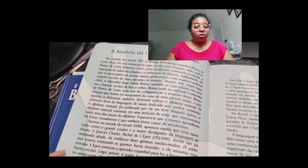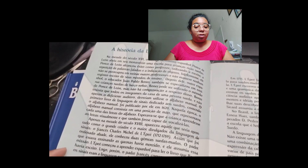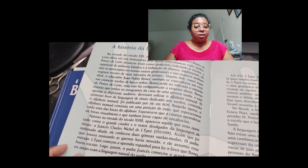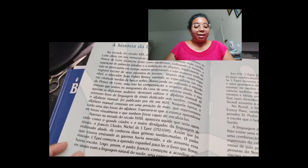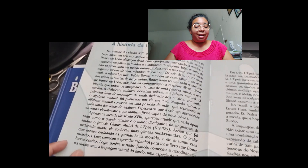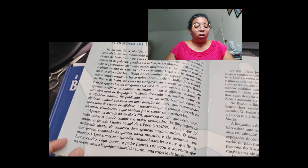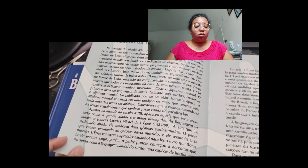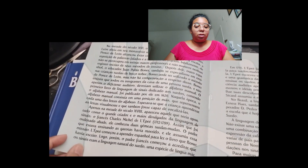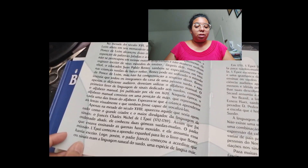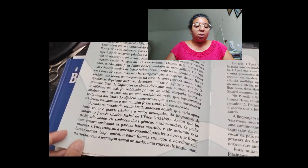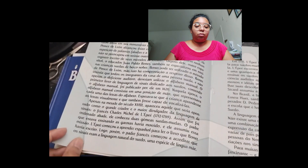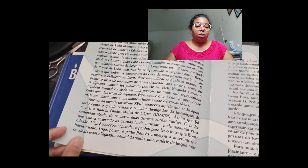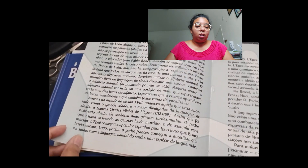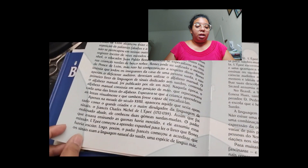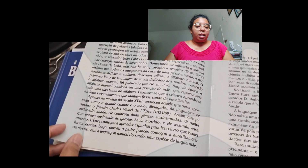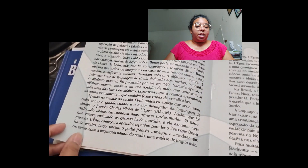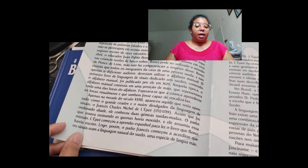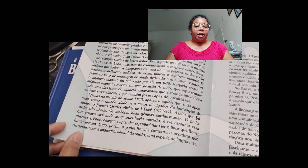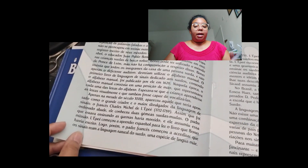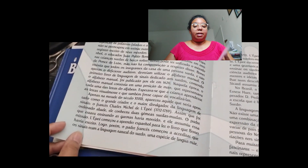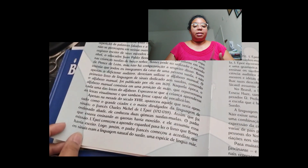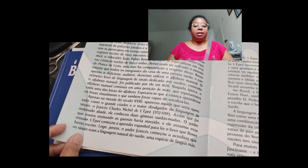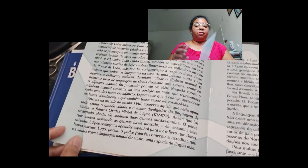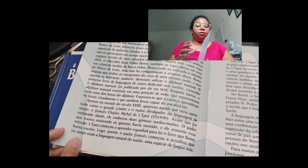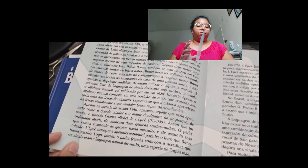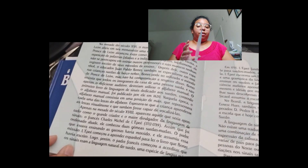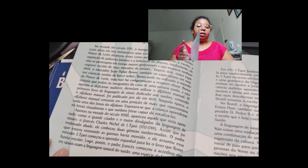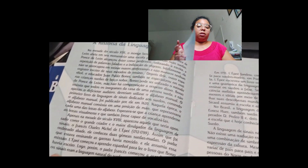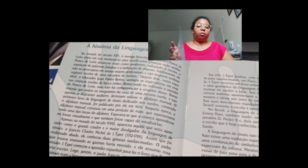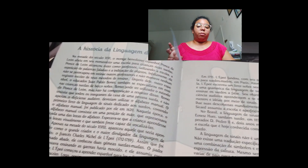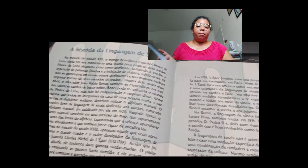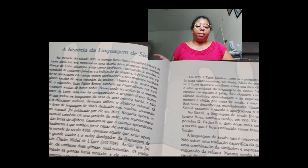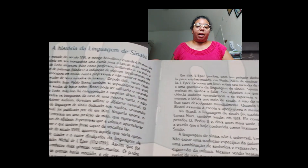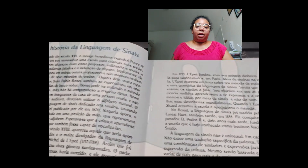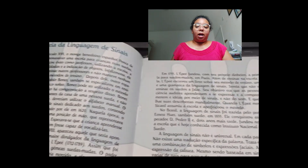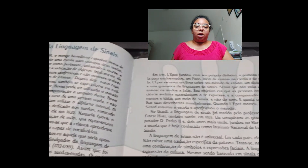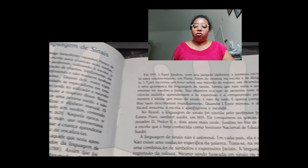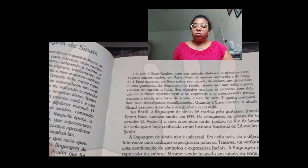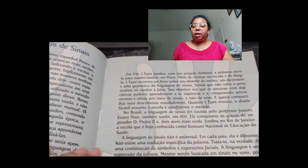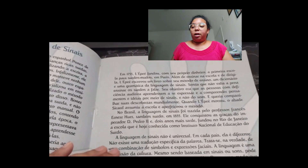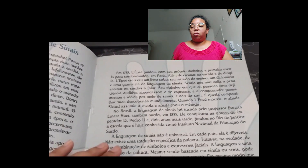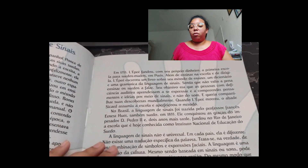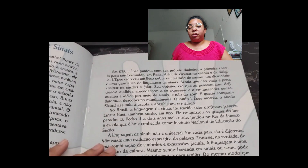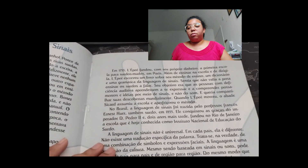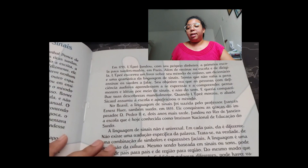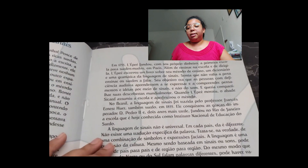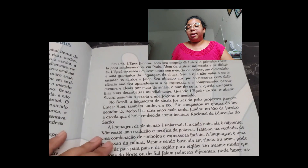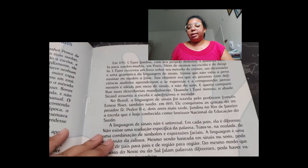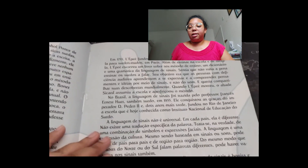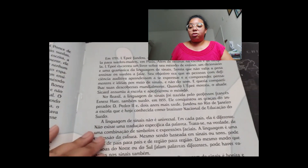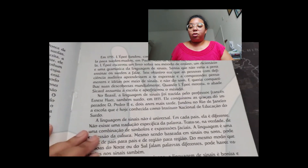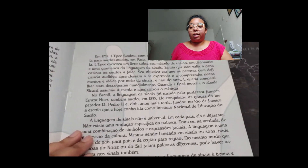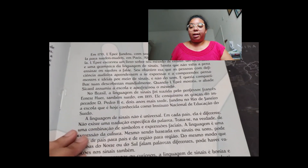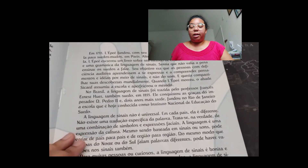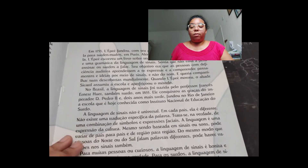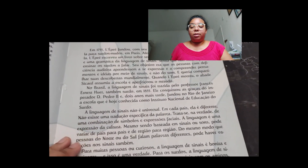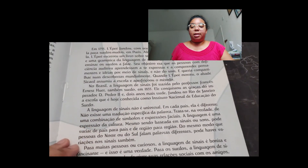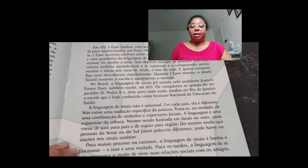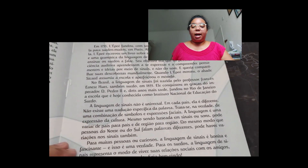dizer, inclusão, esse livro vem, então, para ajudar com isso. Ele traz a história da língua de